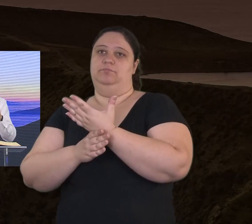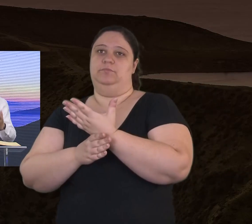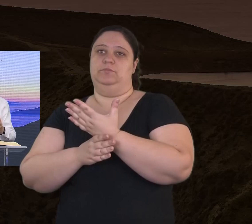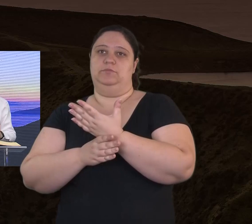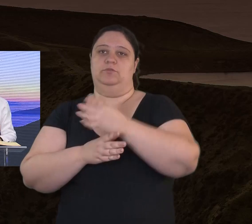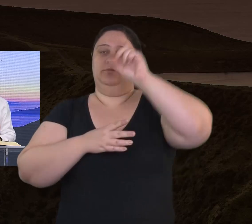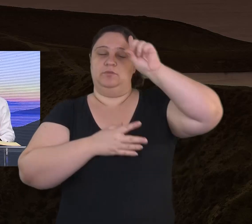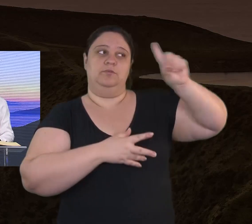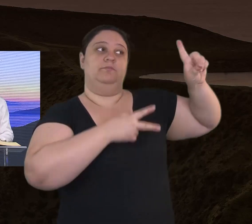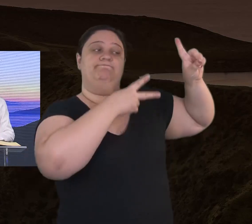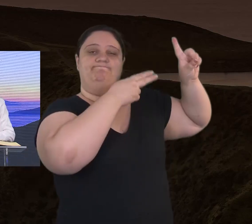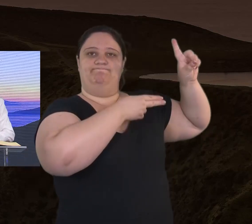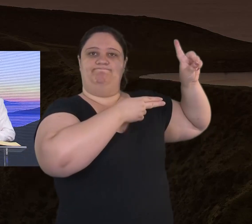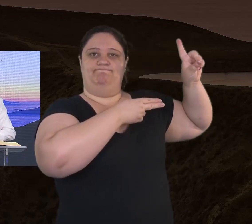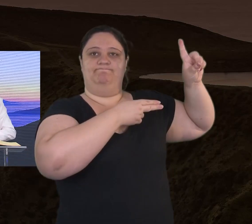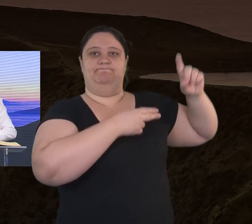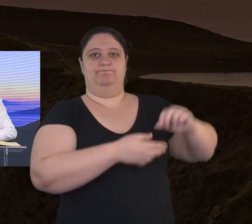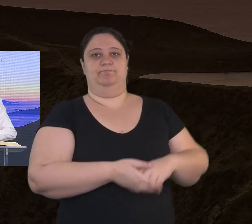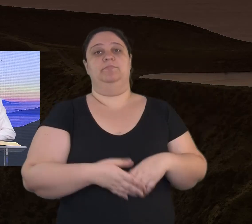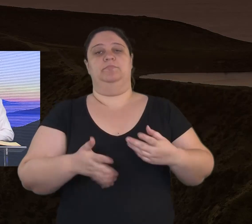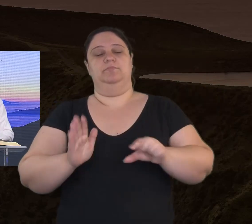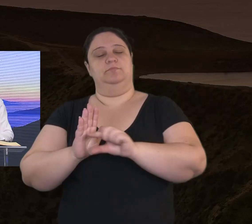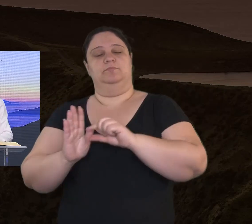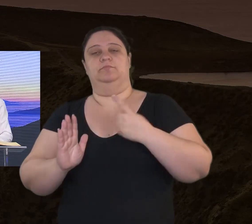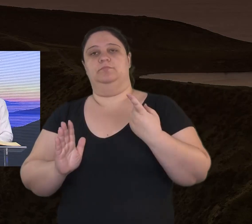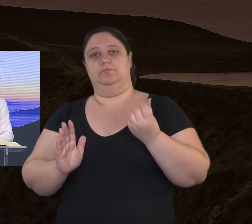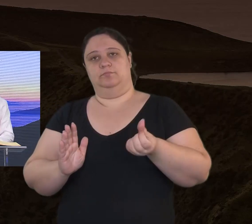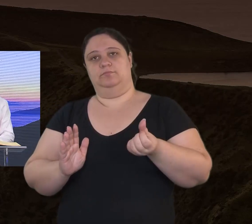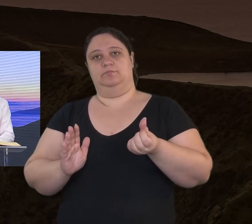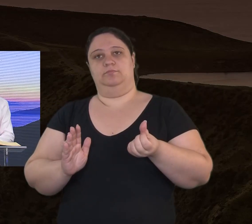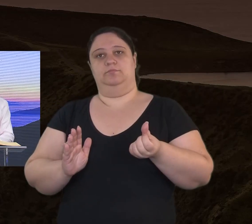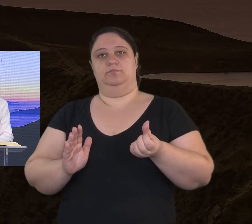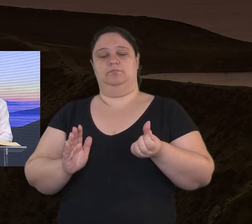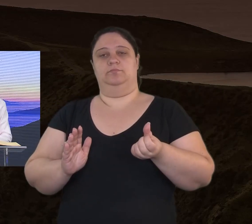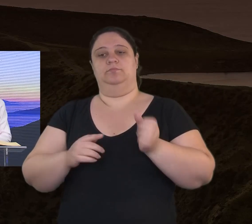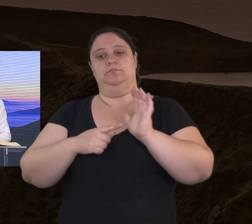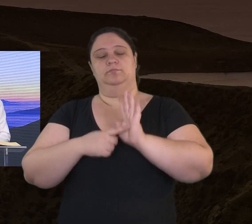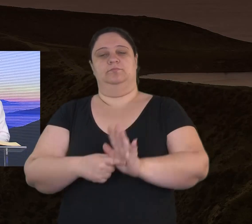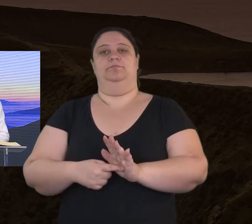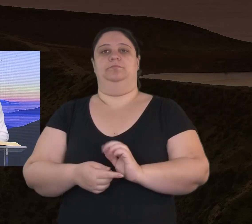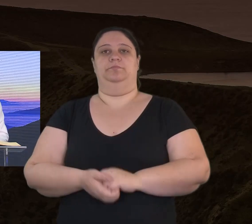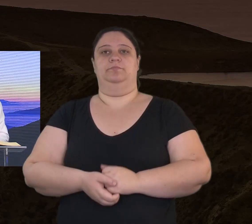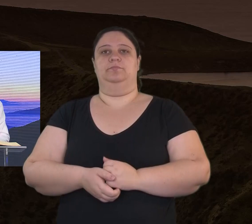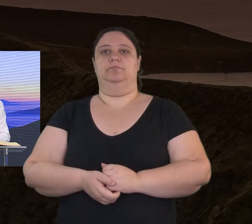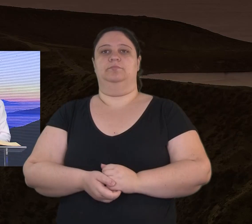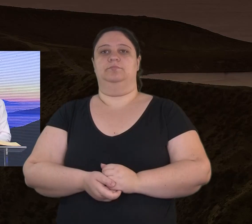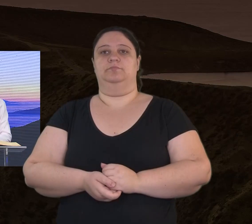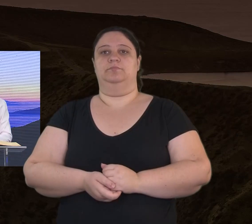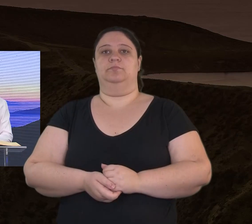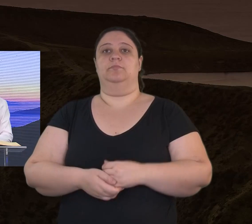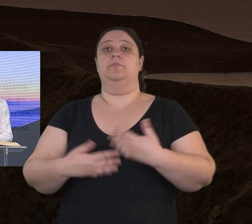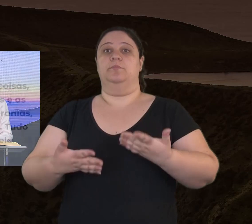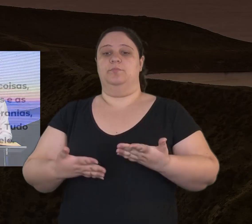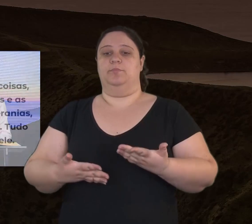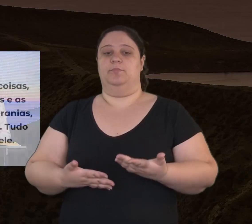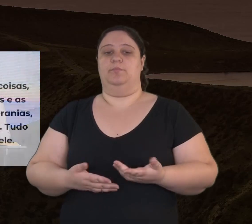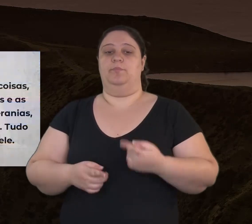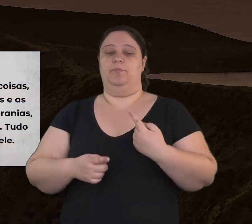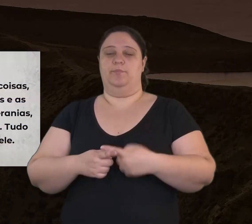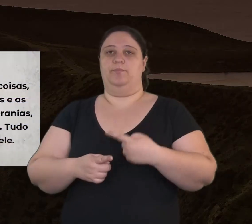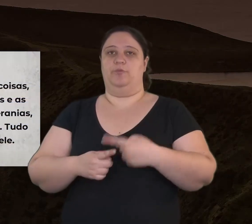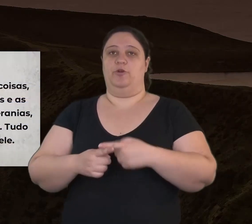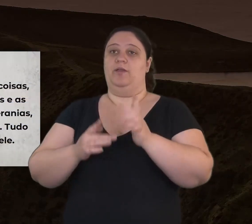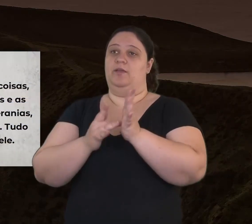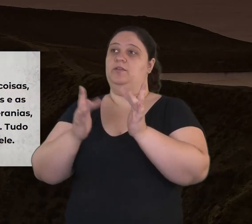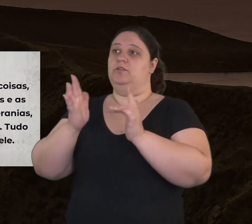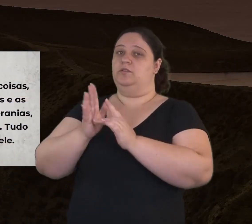Deus invisível. Bom, aí versículo 16 diz o seguinte: pois nele foram criadas todas as coisas.